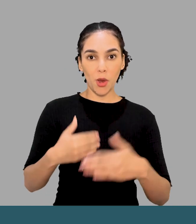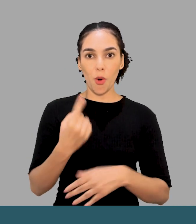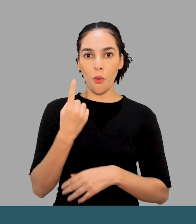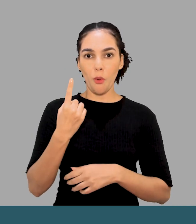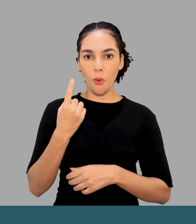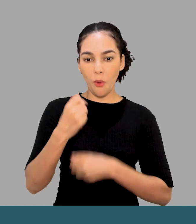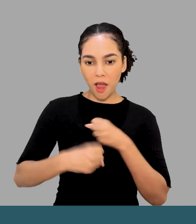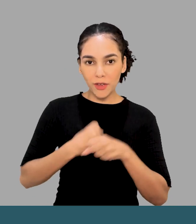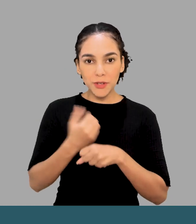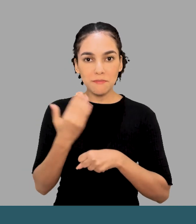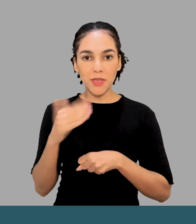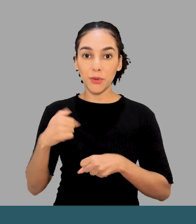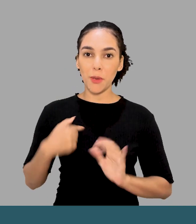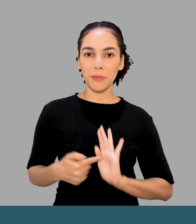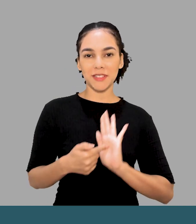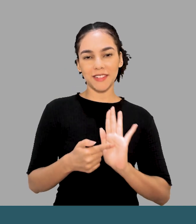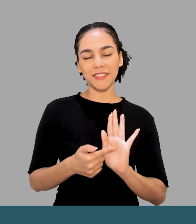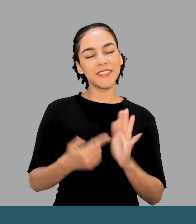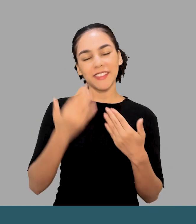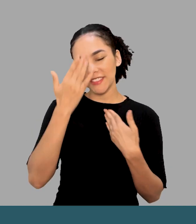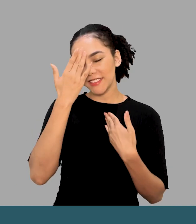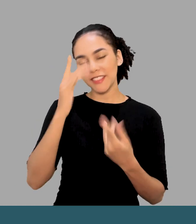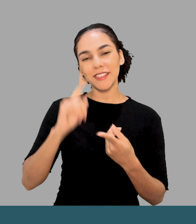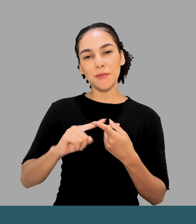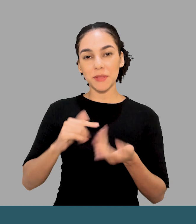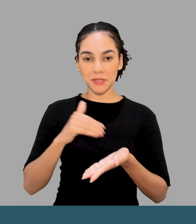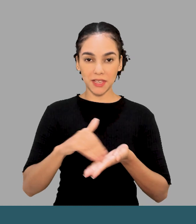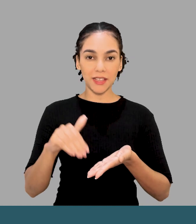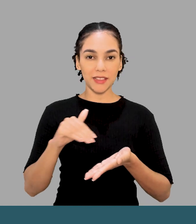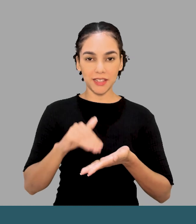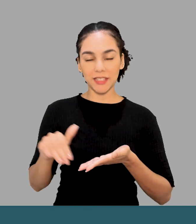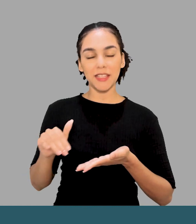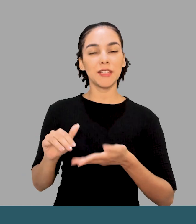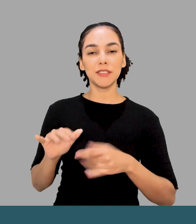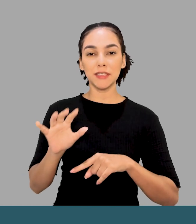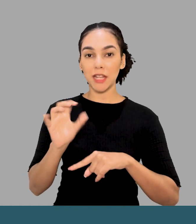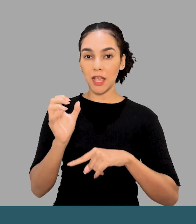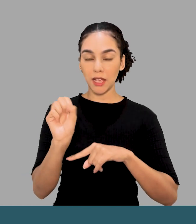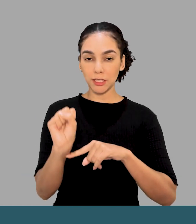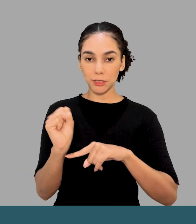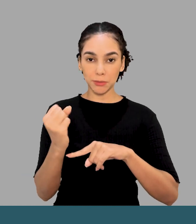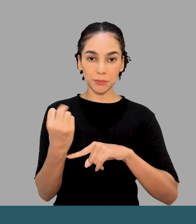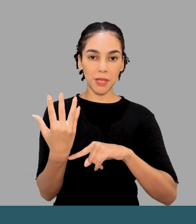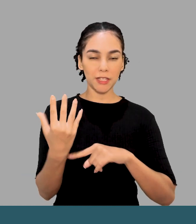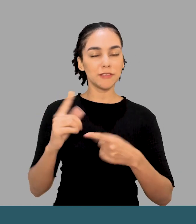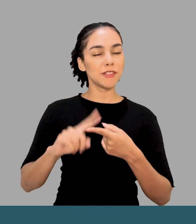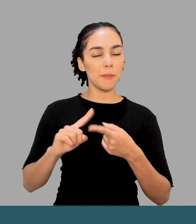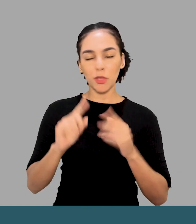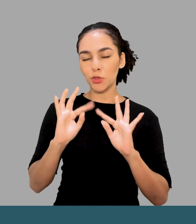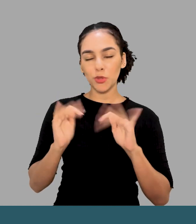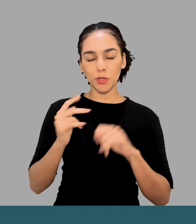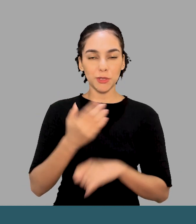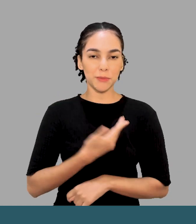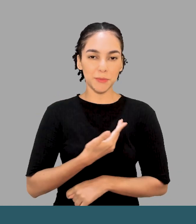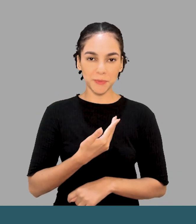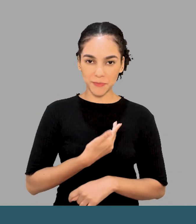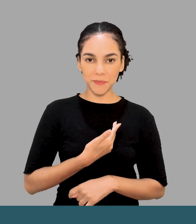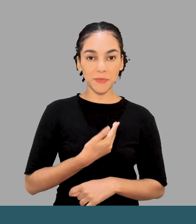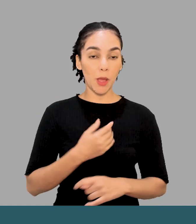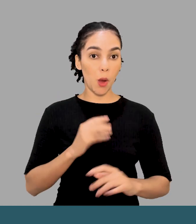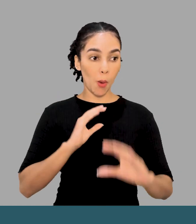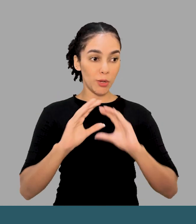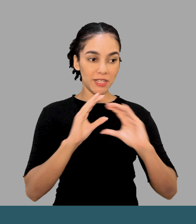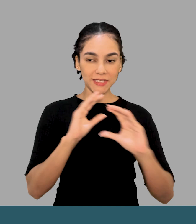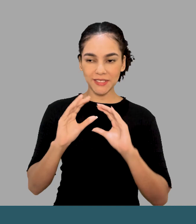em que apresentei o Bora Incluir. Agradecer à Secretaria Municipal da Pessoa com Deficiência e a todos os meus colegas da Assessoria de Comunicação,